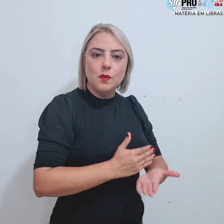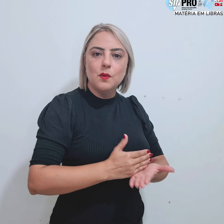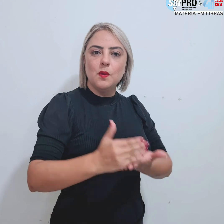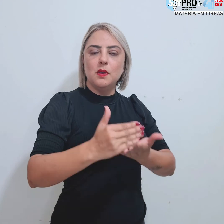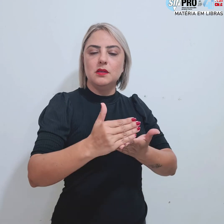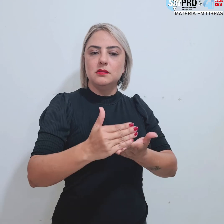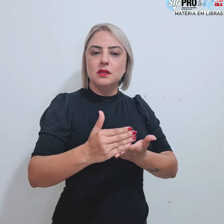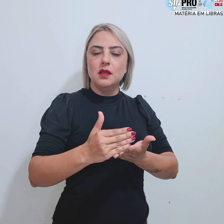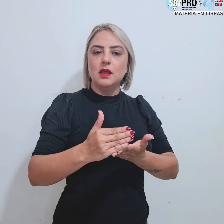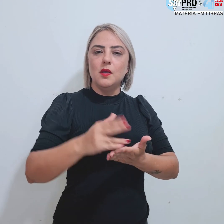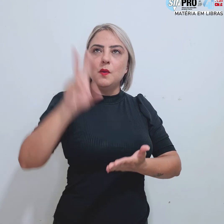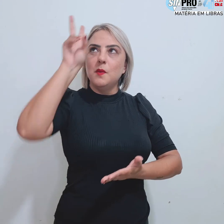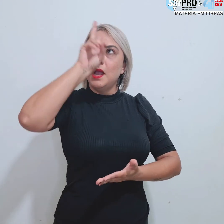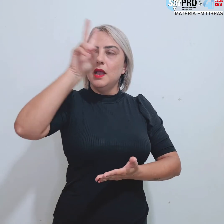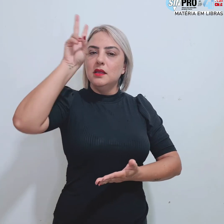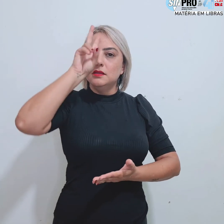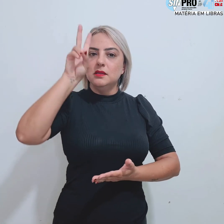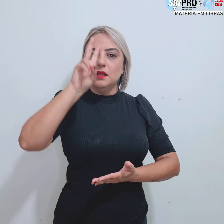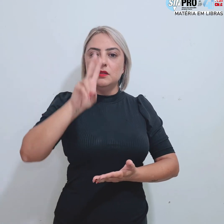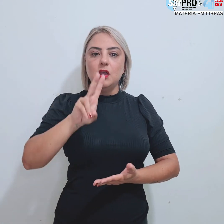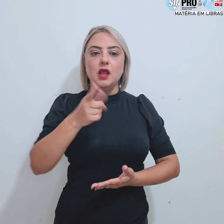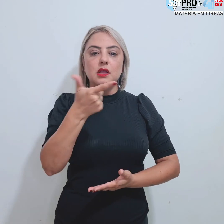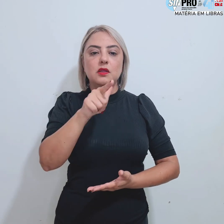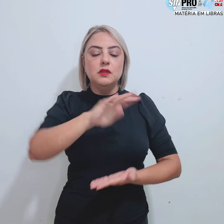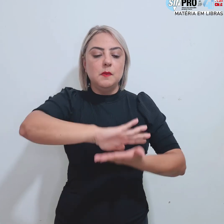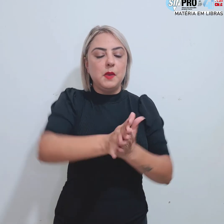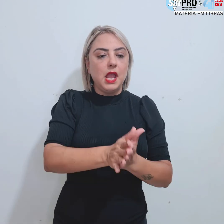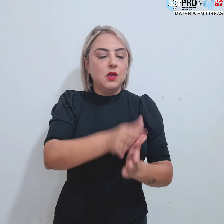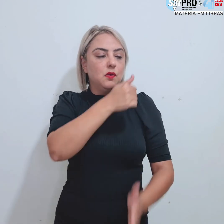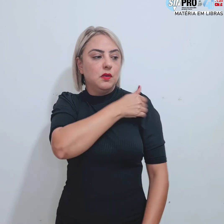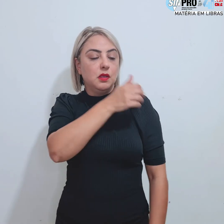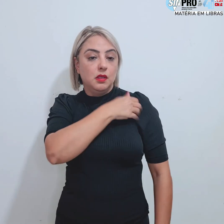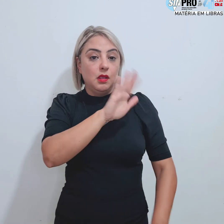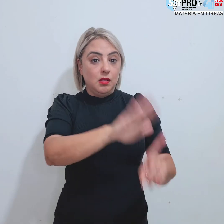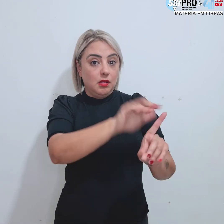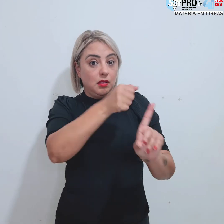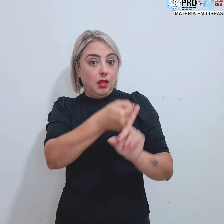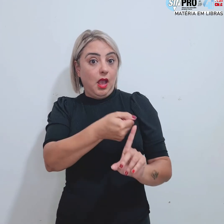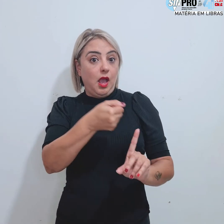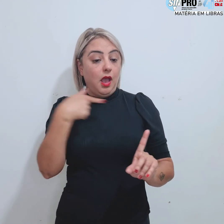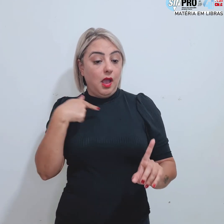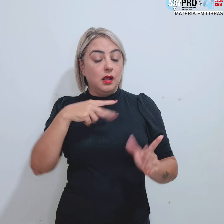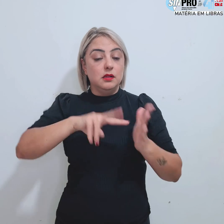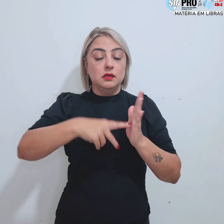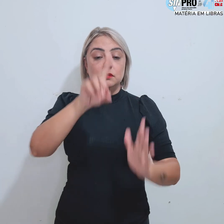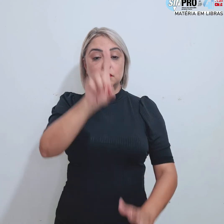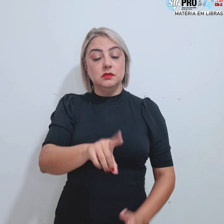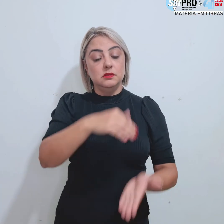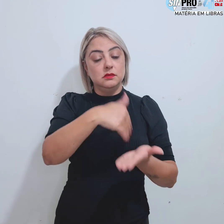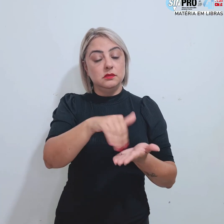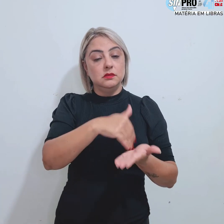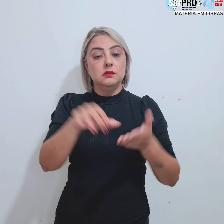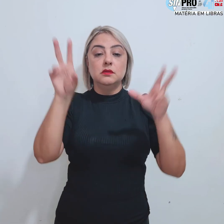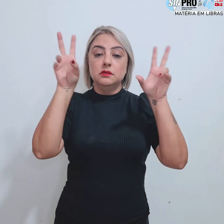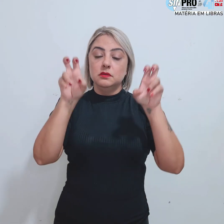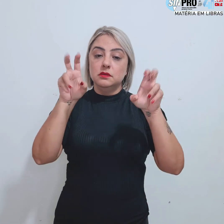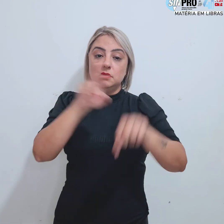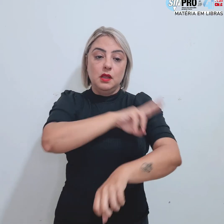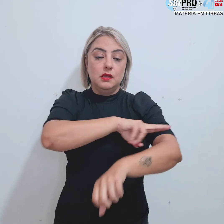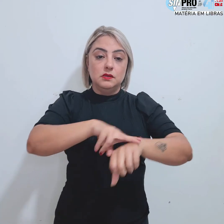iniciarmos uma história sem transfobia. Acredita a diretora da Secretaria de Assuntos